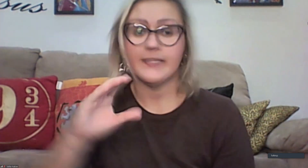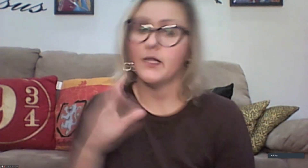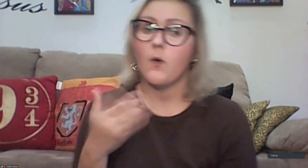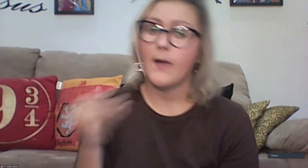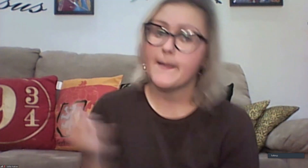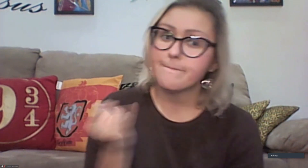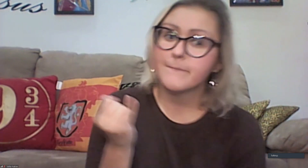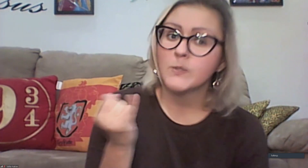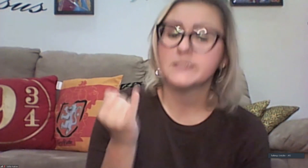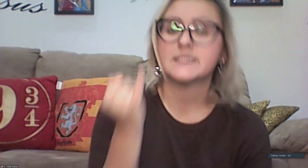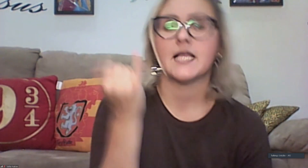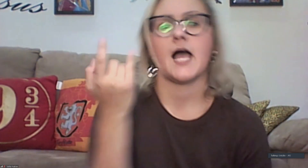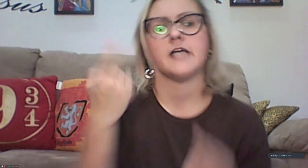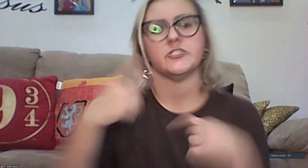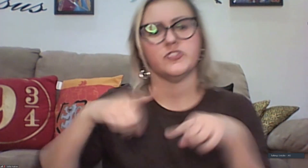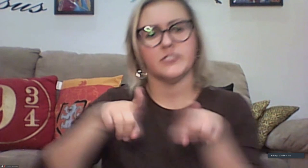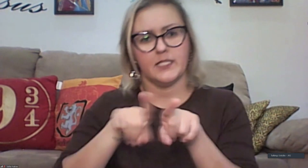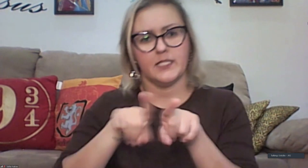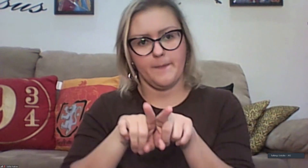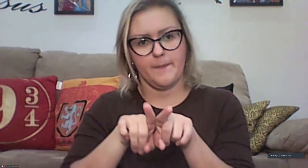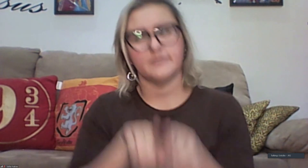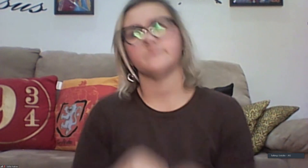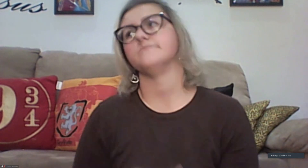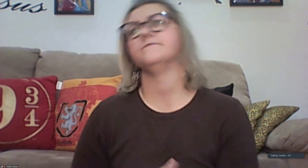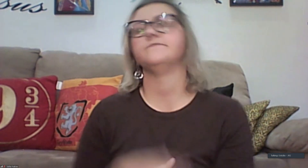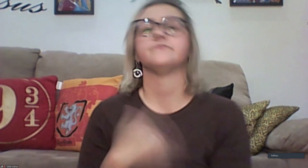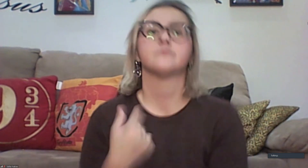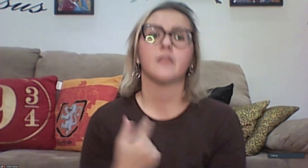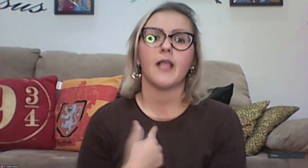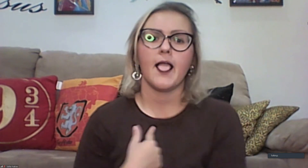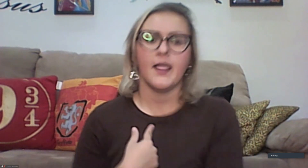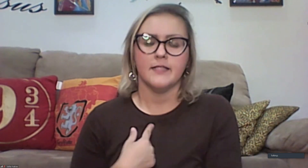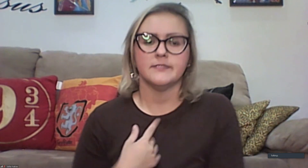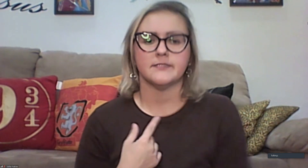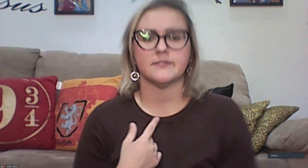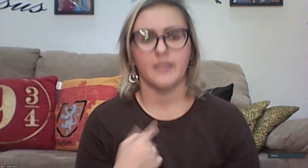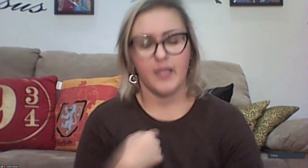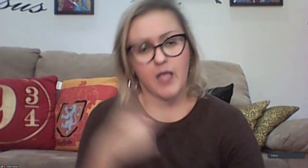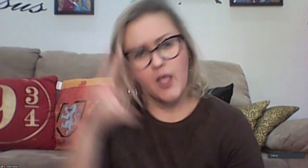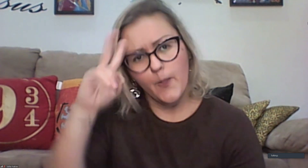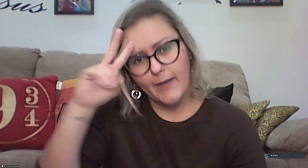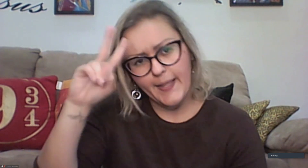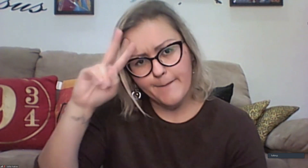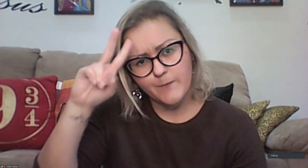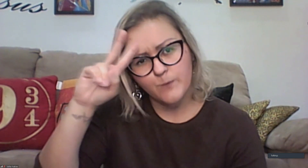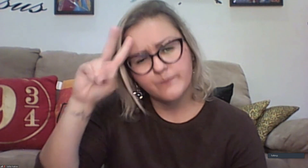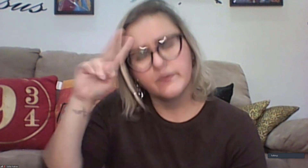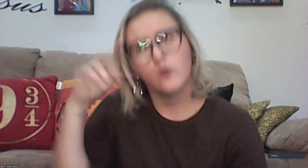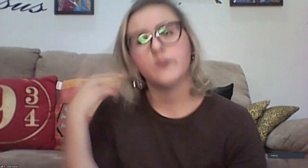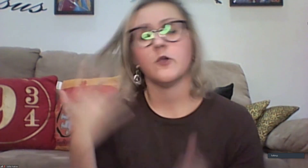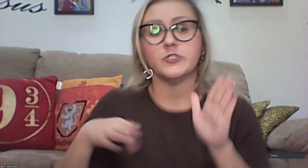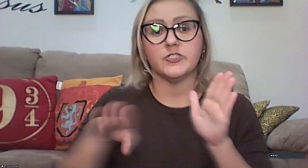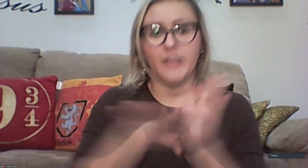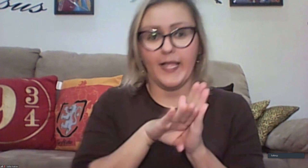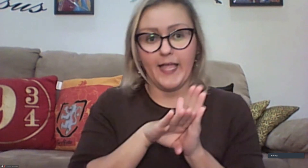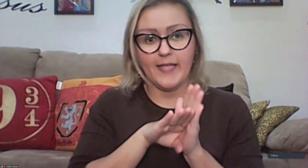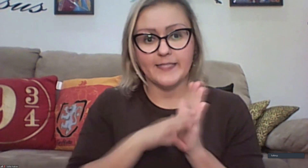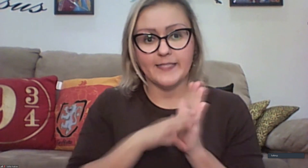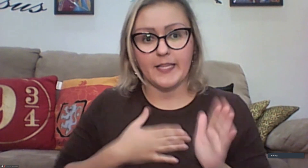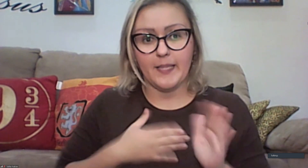da ATPC, ele possa pensar sobre isso. Eu lembro que